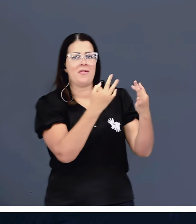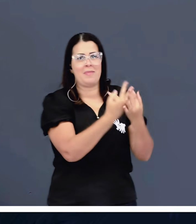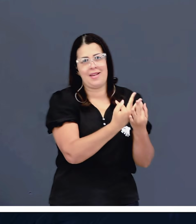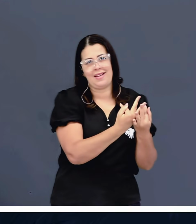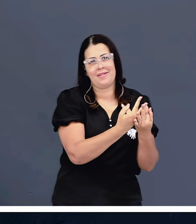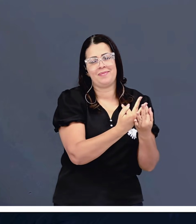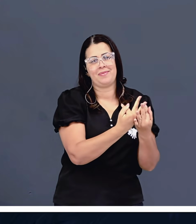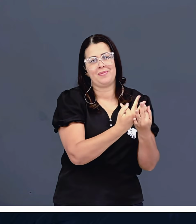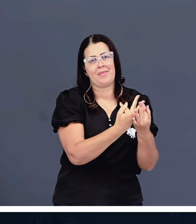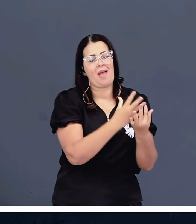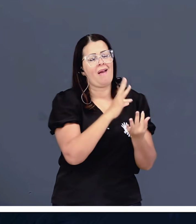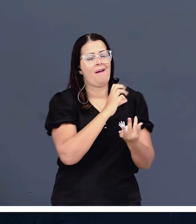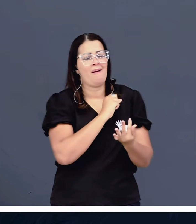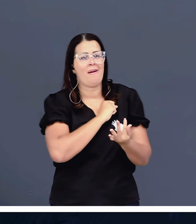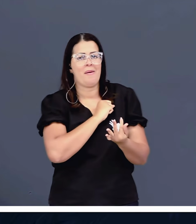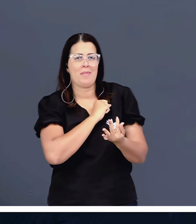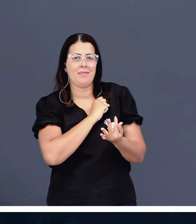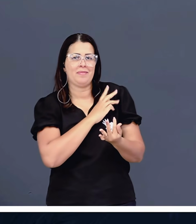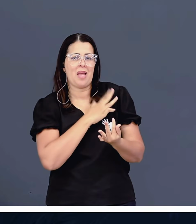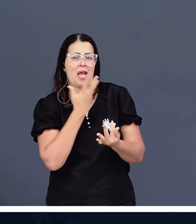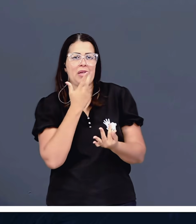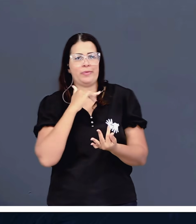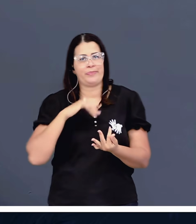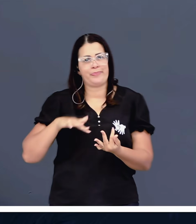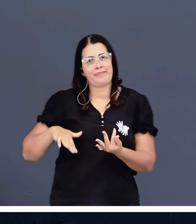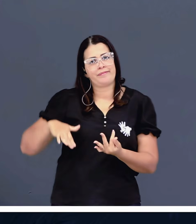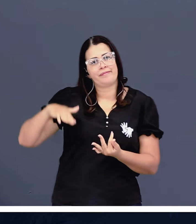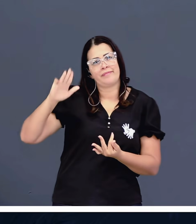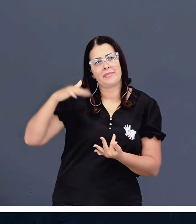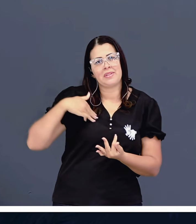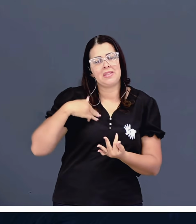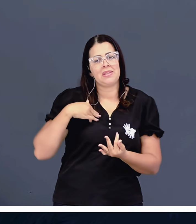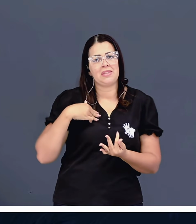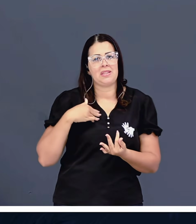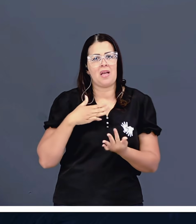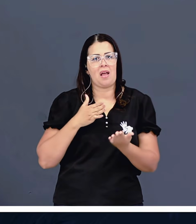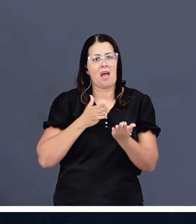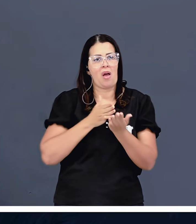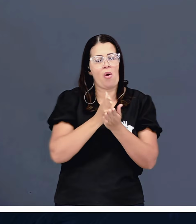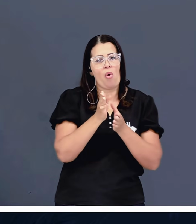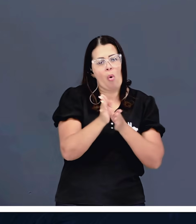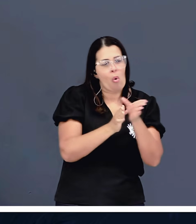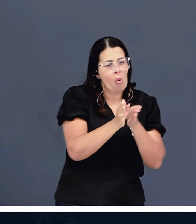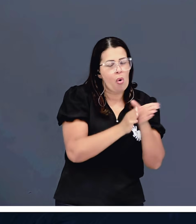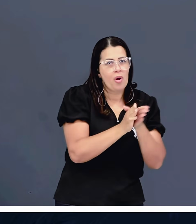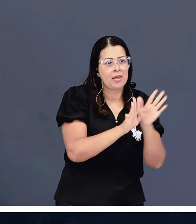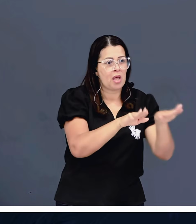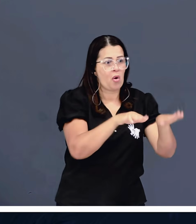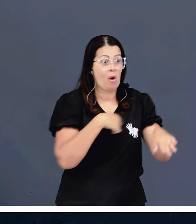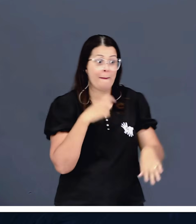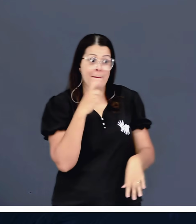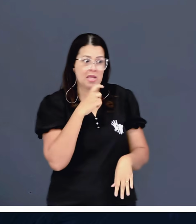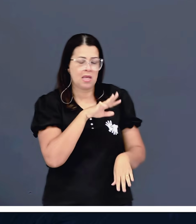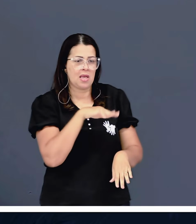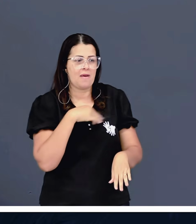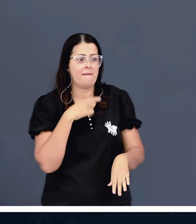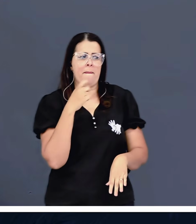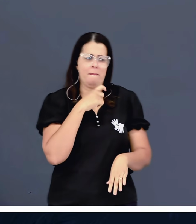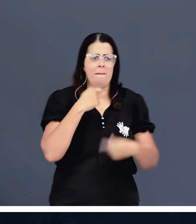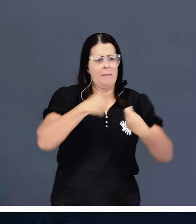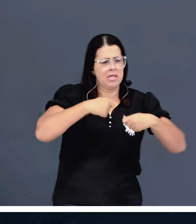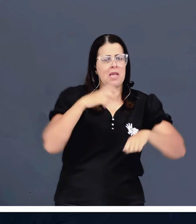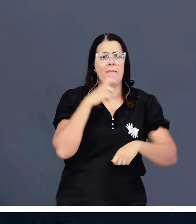muito amor, para que esse menino e essa menina saia de uma enrascada, orienta essa menina e esse menino a mentir. Não, você tem que